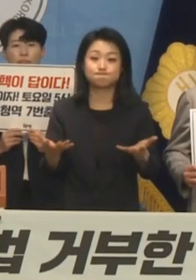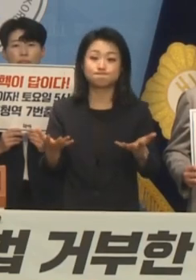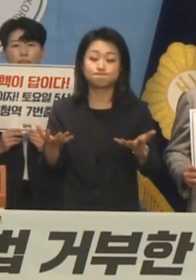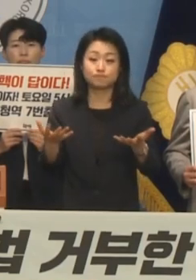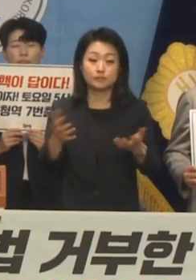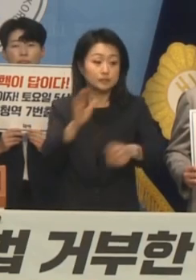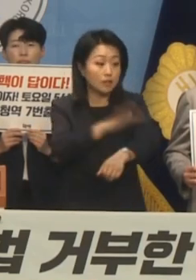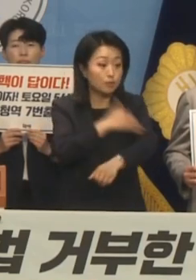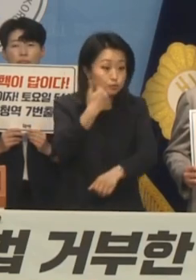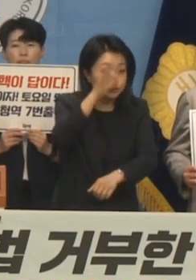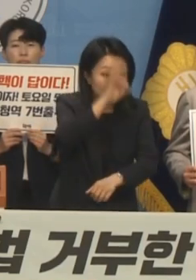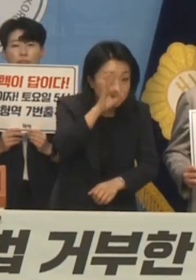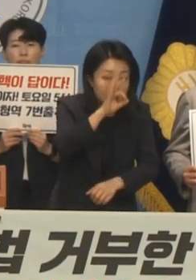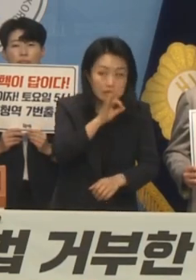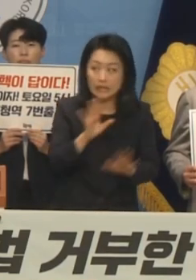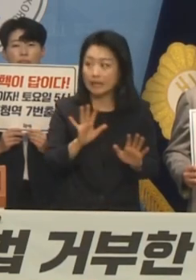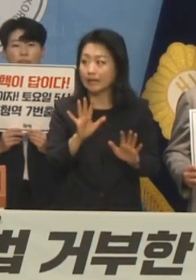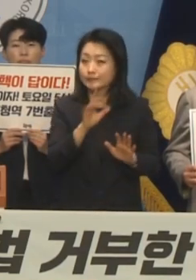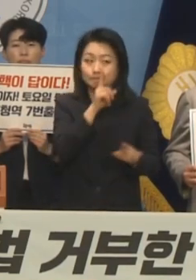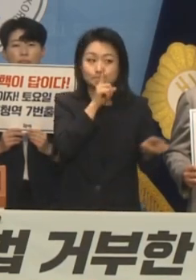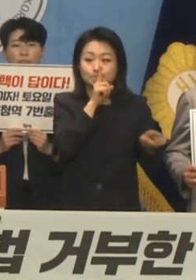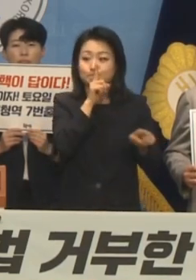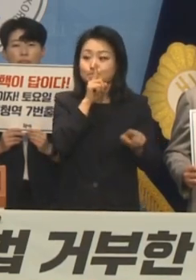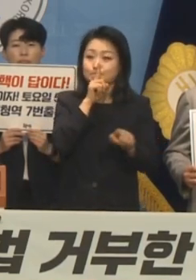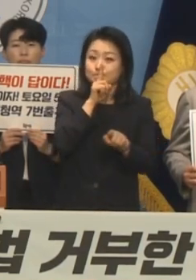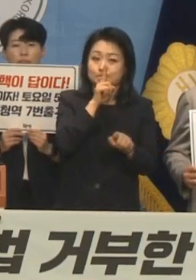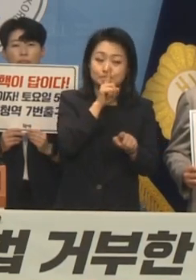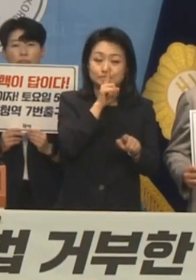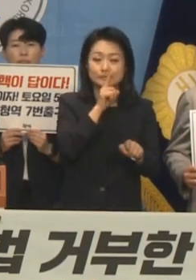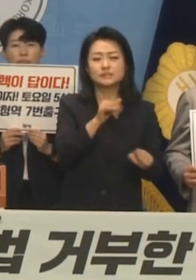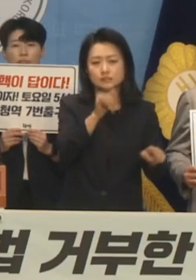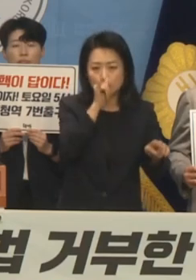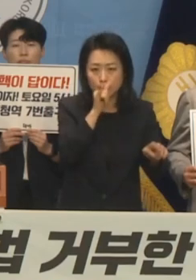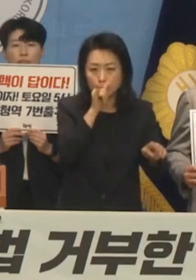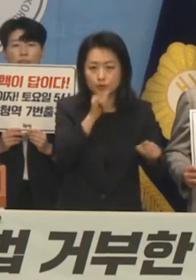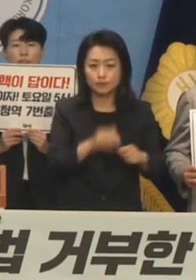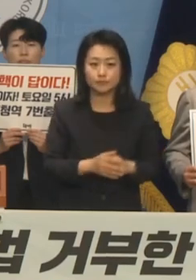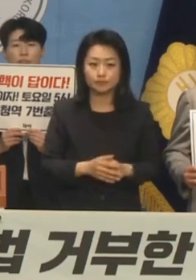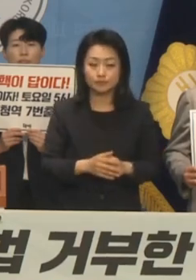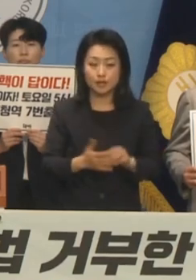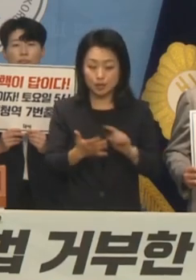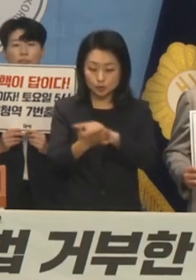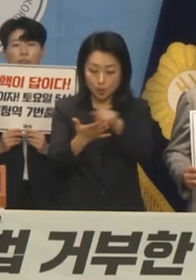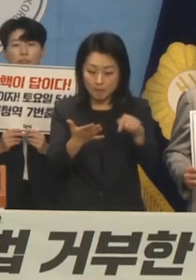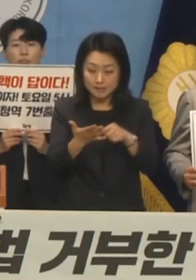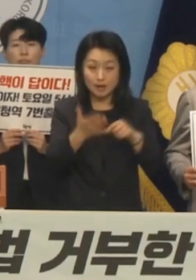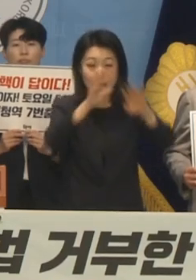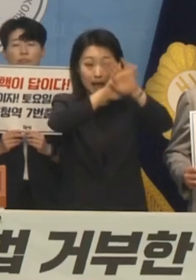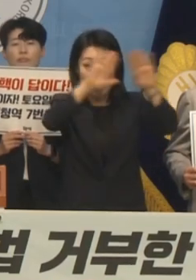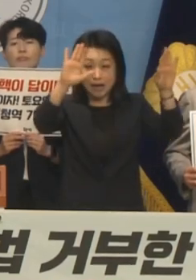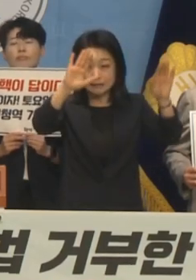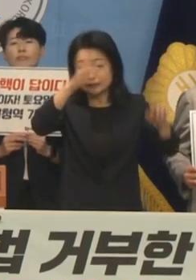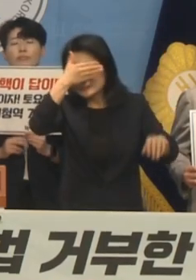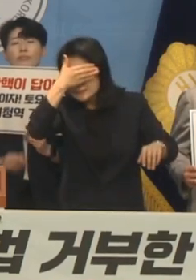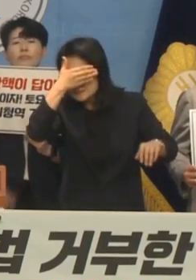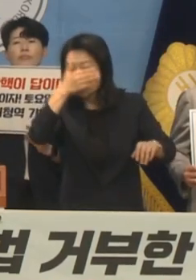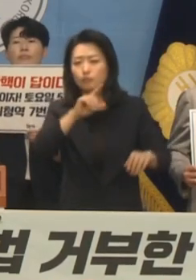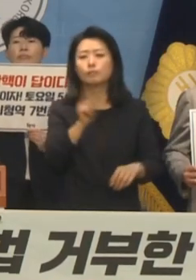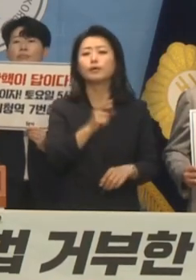은폐하기에, 사건을 은폐하기에 급급한 듯 보입니다. 손바닥으로 하늘을 가릴 수는